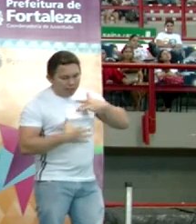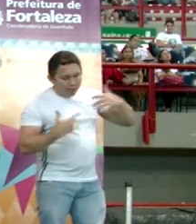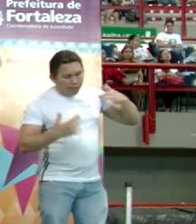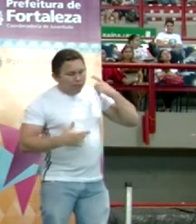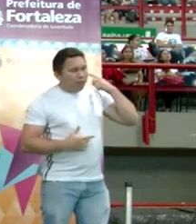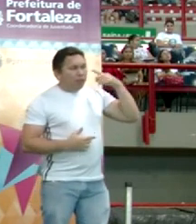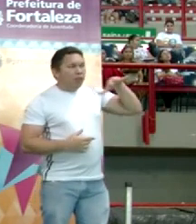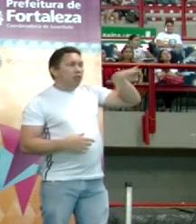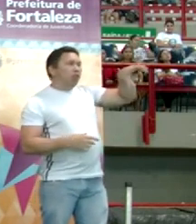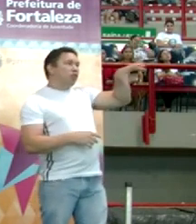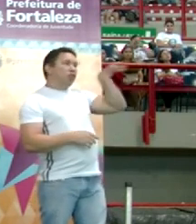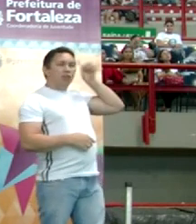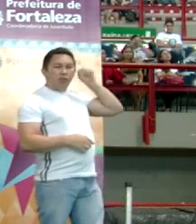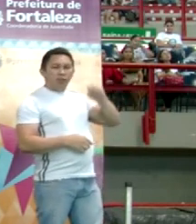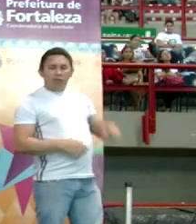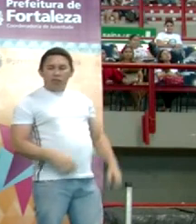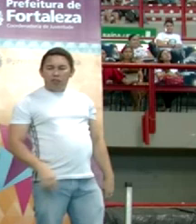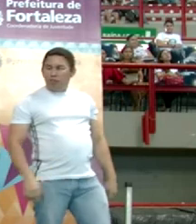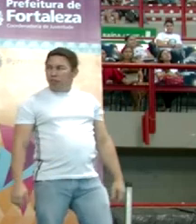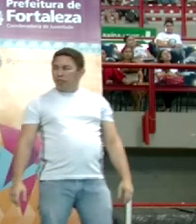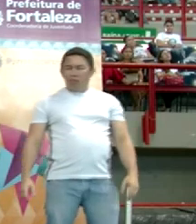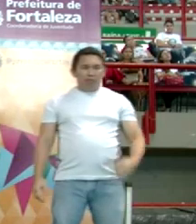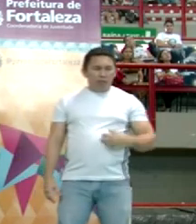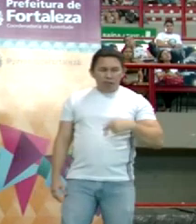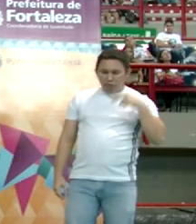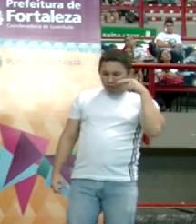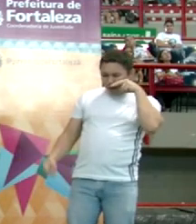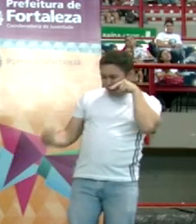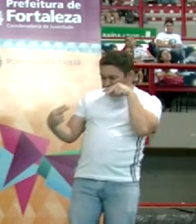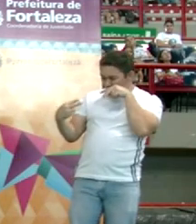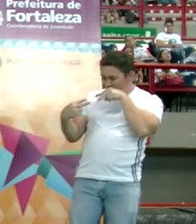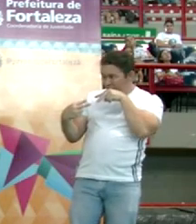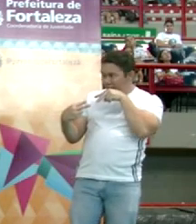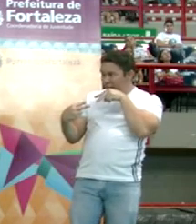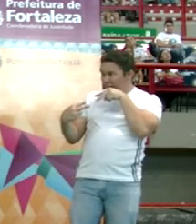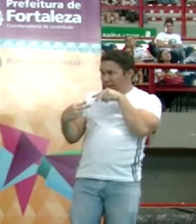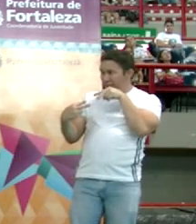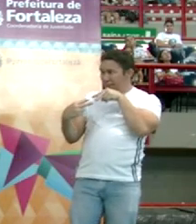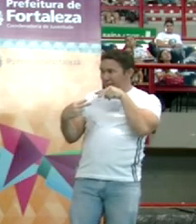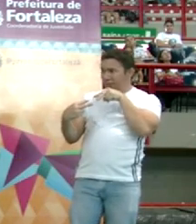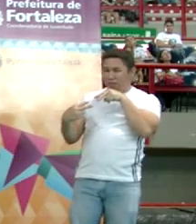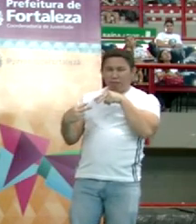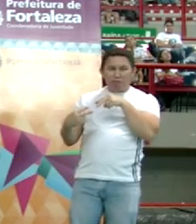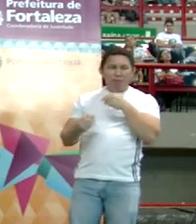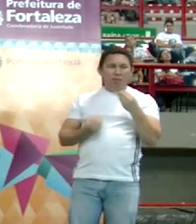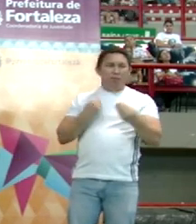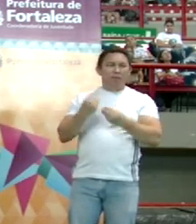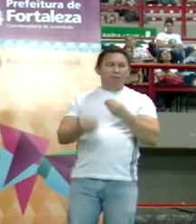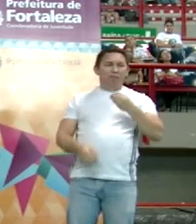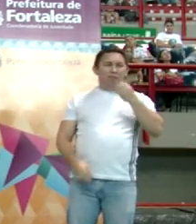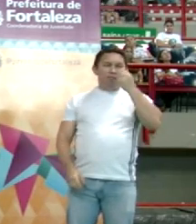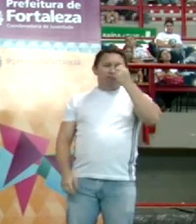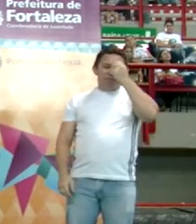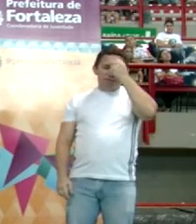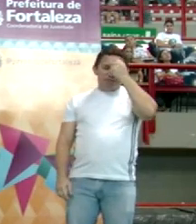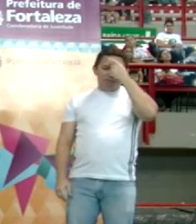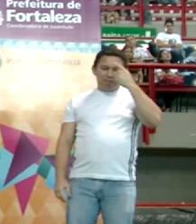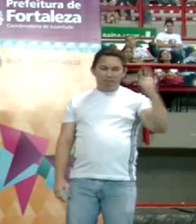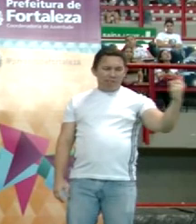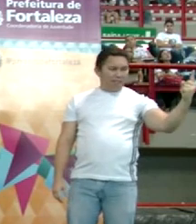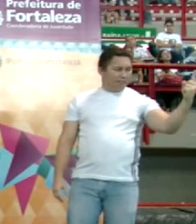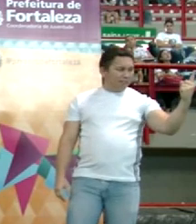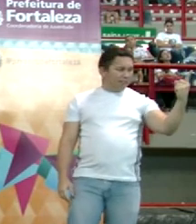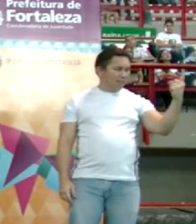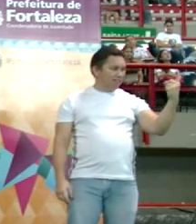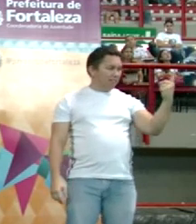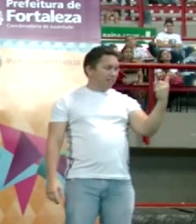ouvidos. Ela olhou assim no mais profundo dos meus olhos, e qual não foi a reação inesperada quando ela veio se